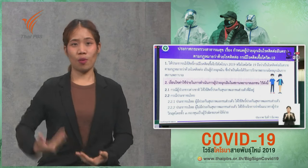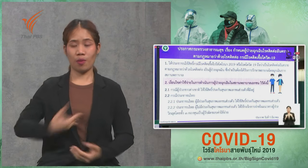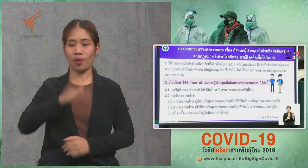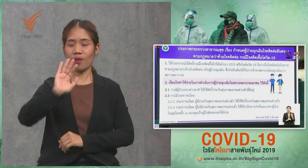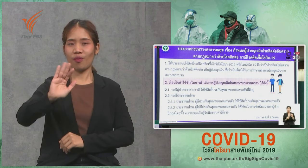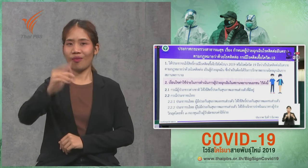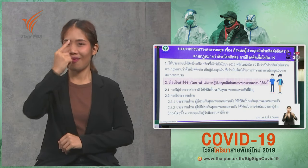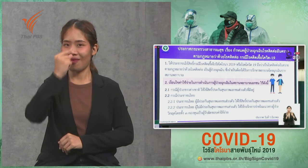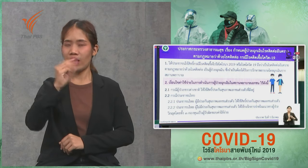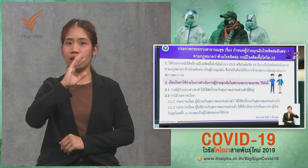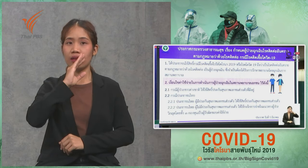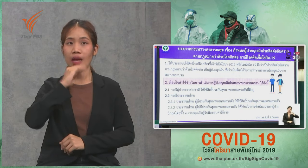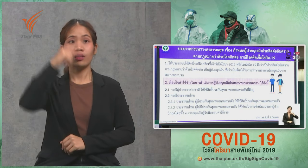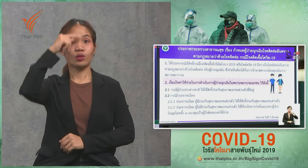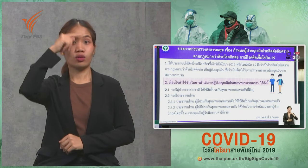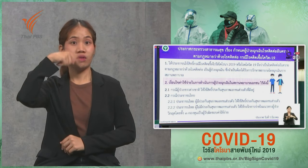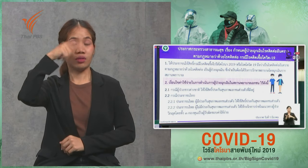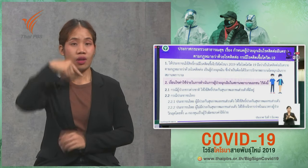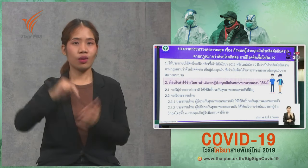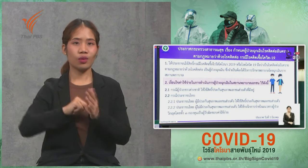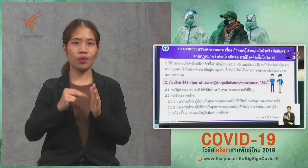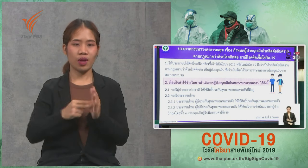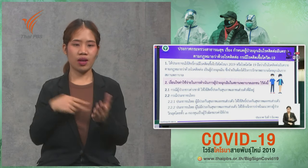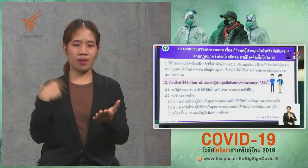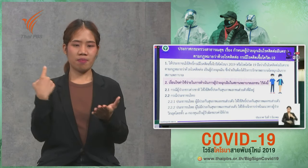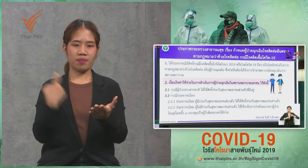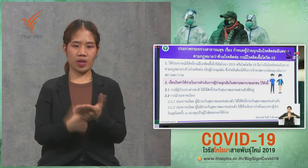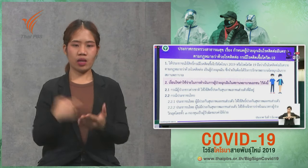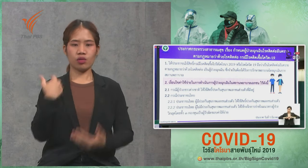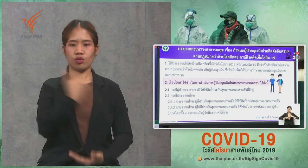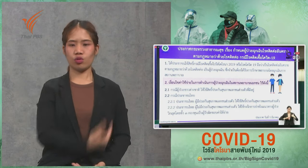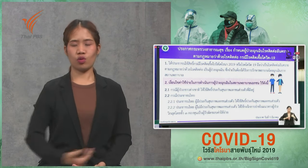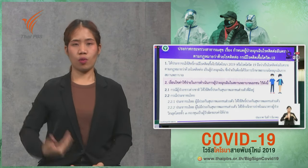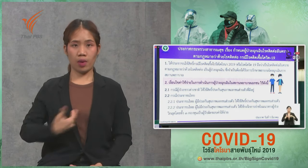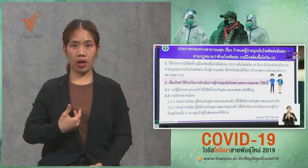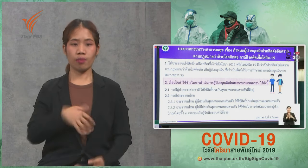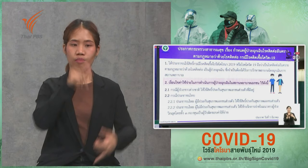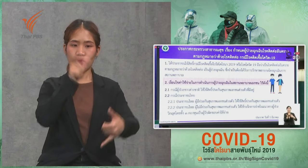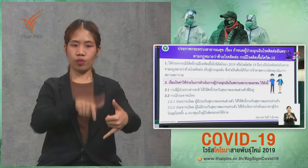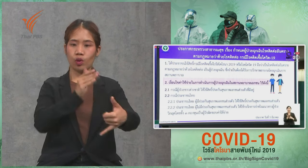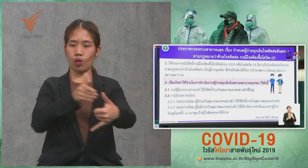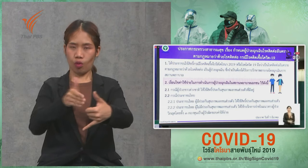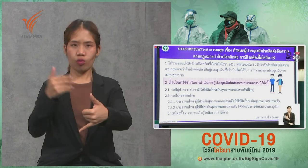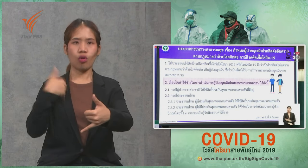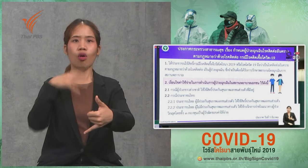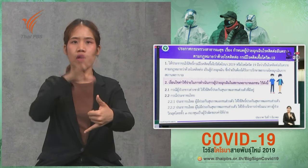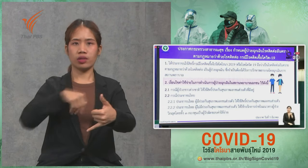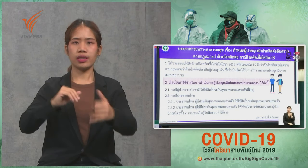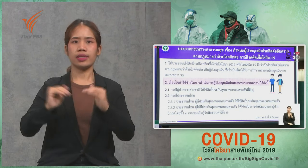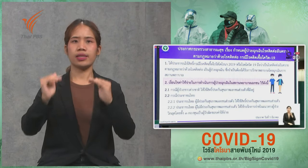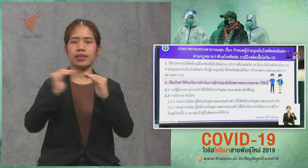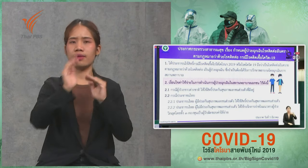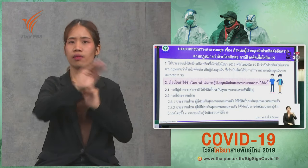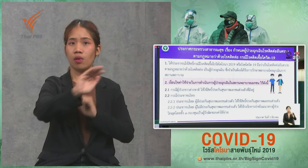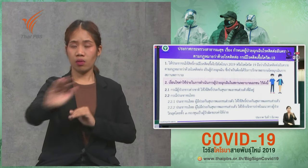ไทยเนี่ยถ้ามีประกันสุขภาพส่วนบุคคลก็ให้ใช้สิทธิ์ประกันสุขภาพส่วนบุคคลนะครับแล้ว